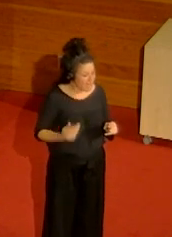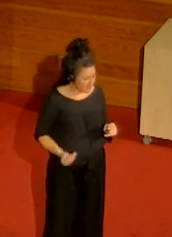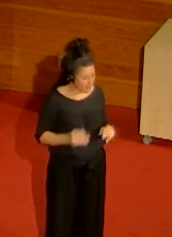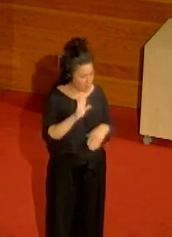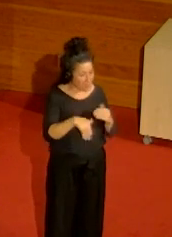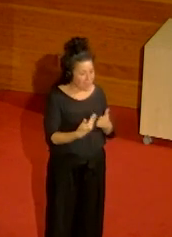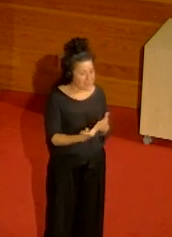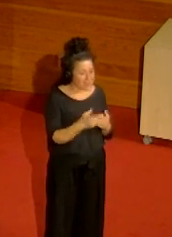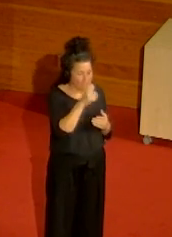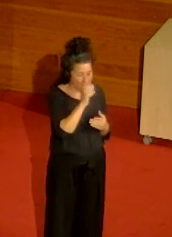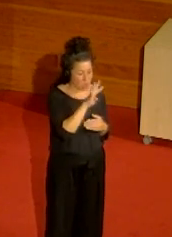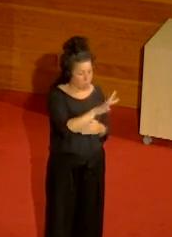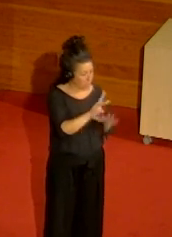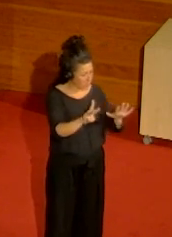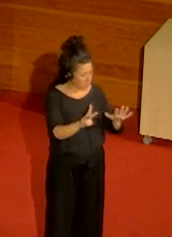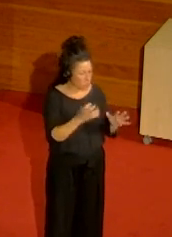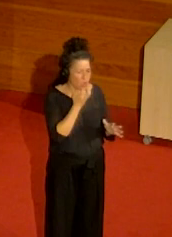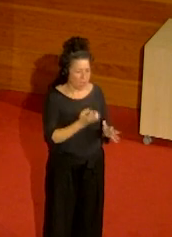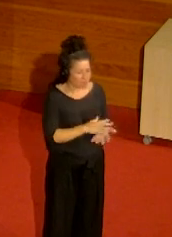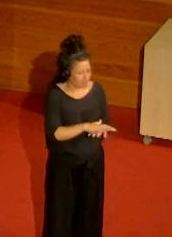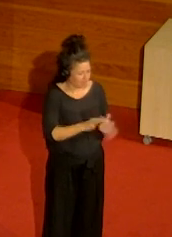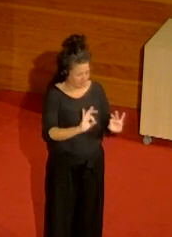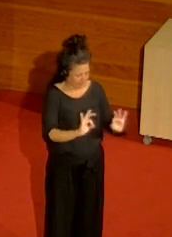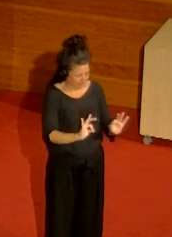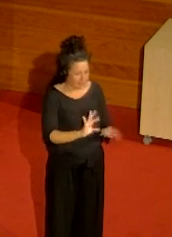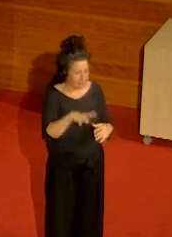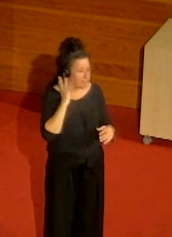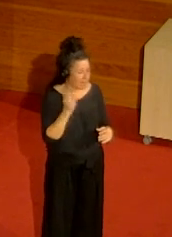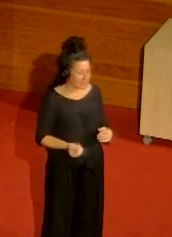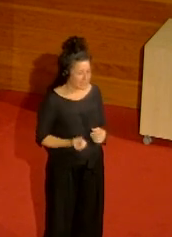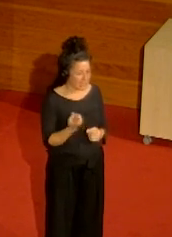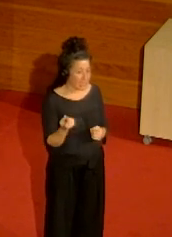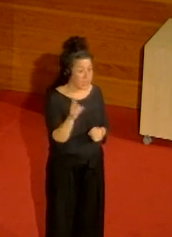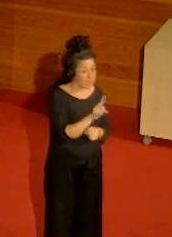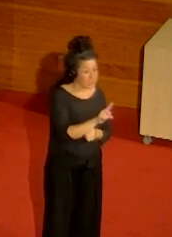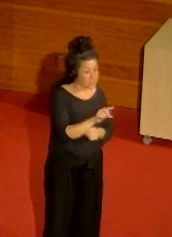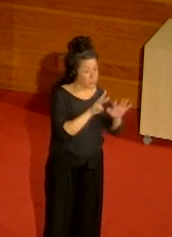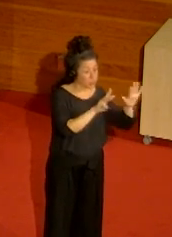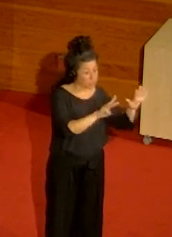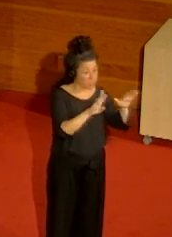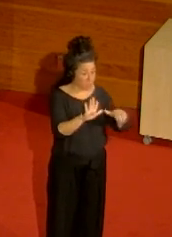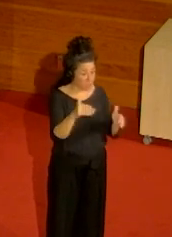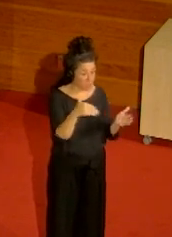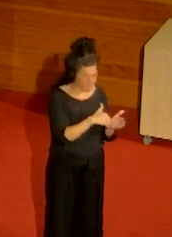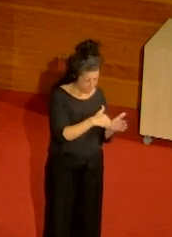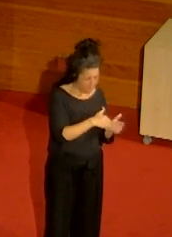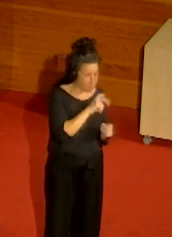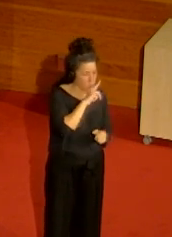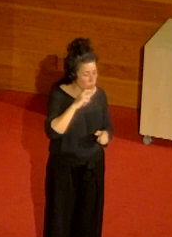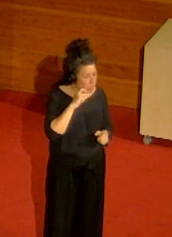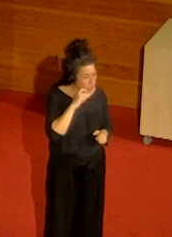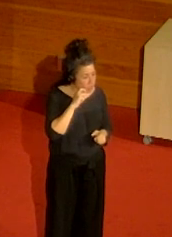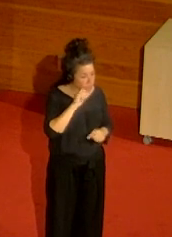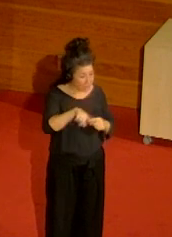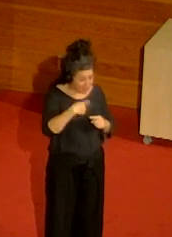el año 48 no se nos hablaba de Israel había 185.000 judíos y en el año 39 ya eran medio millón de habitantes